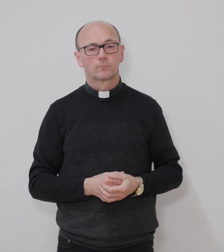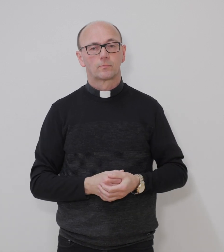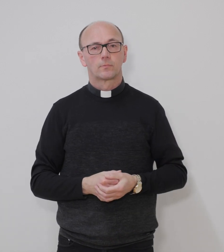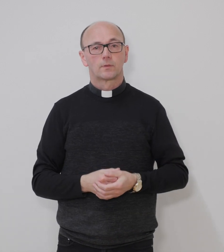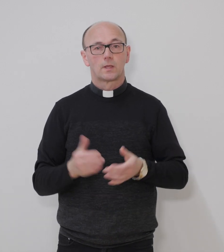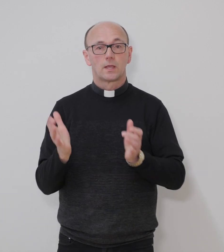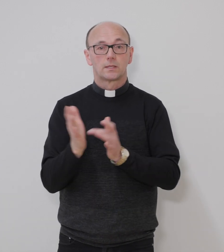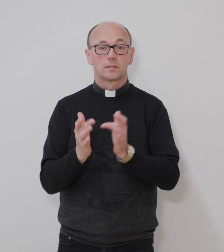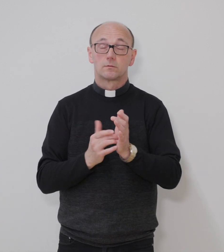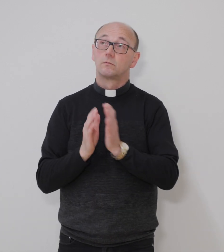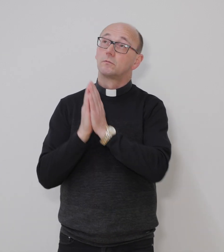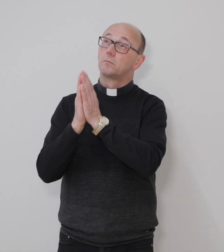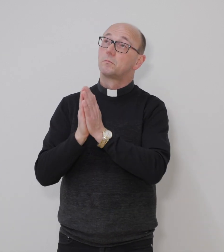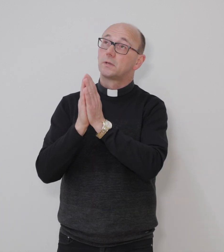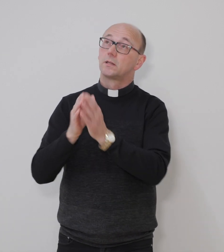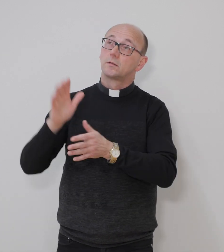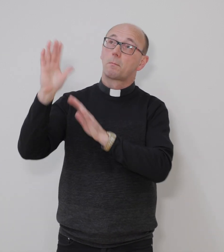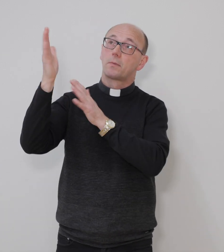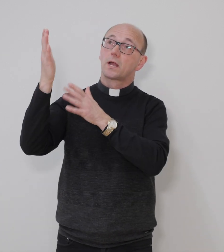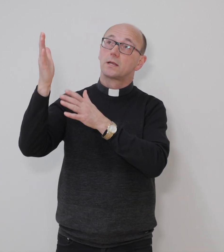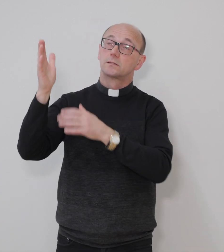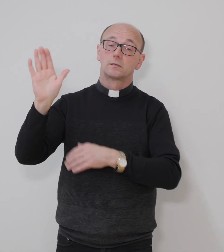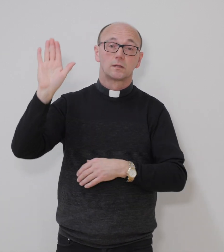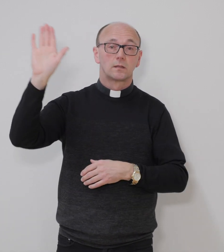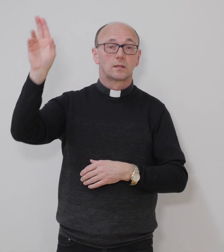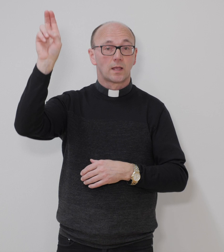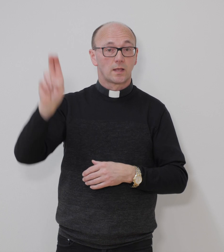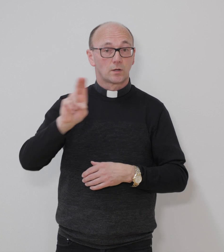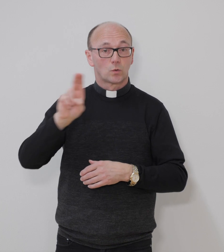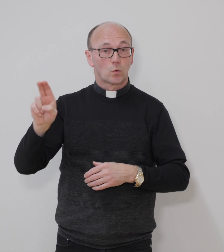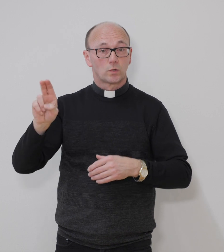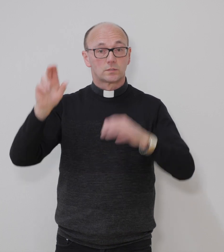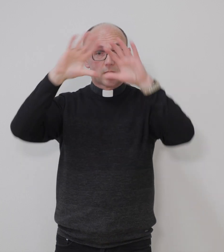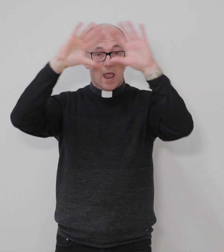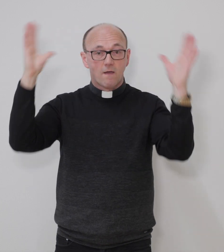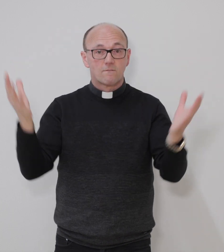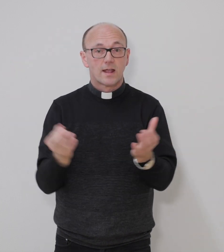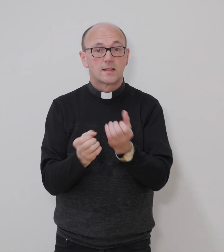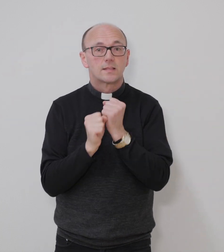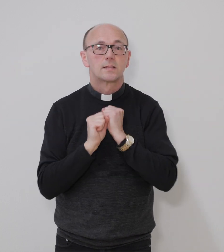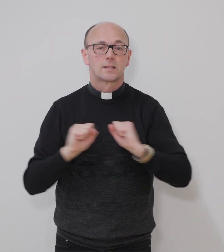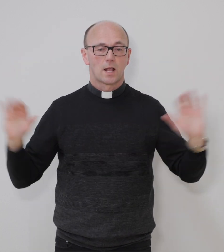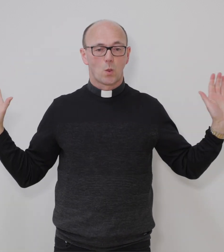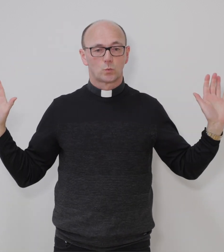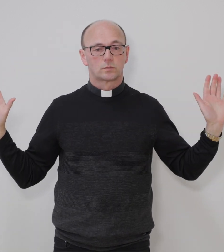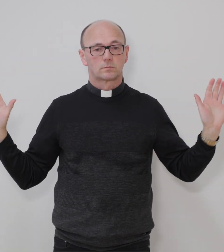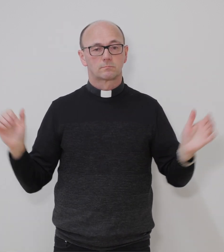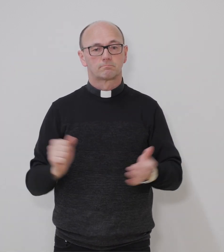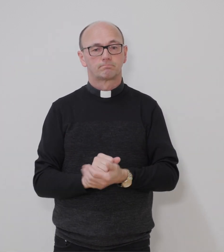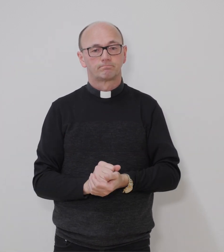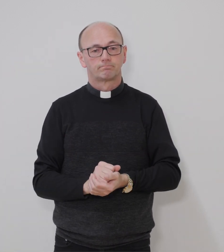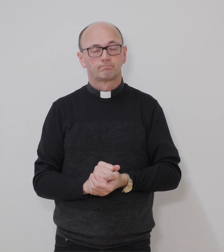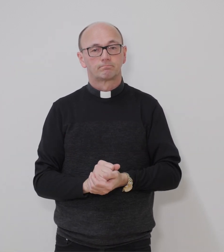Wir beten dich an, Herr Jesus Christus, und preisen dich, denn durch dein heiliges Kreuz hast du die Welt erlöst.